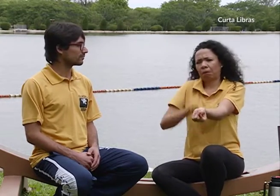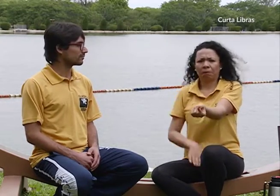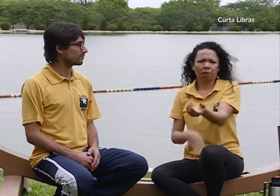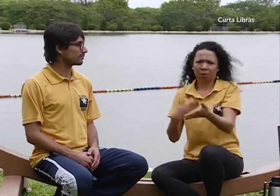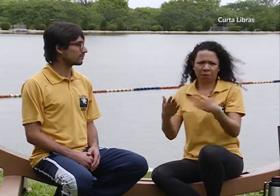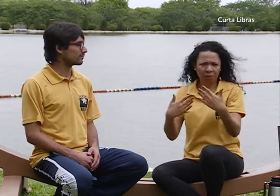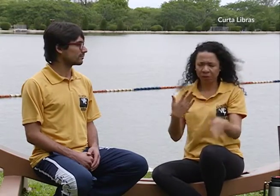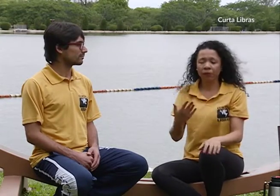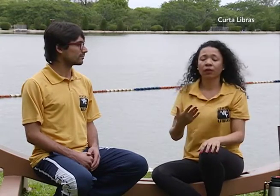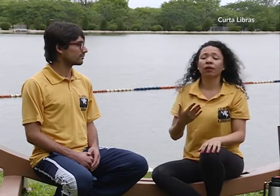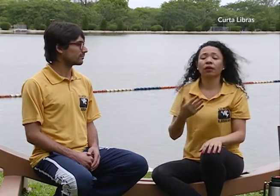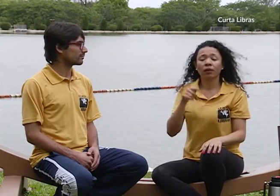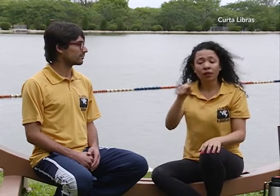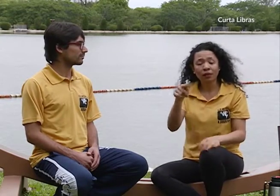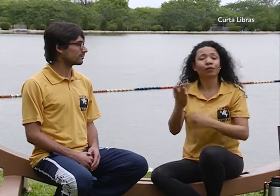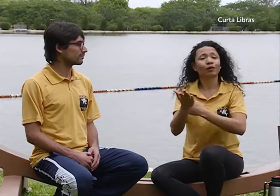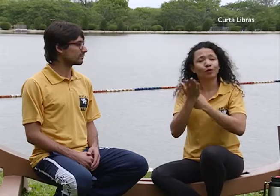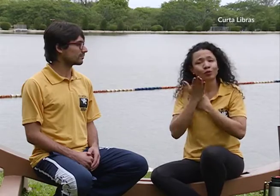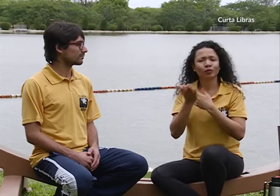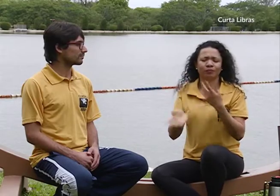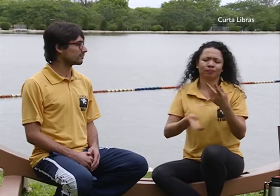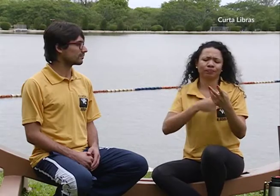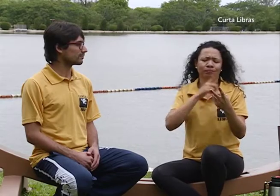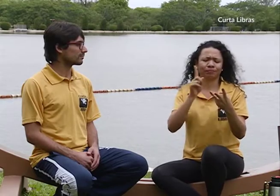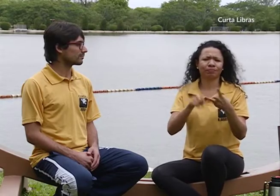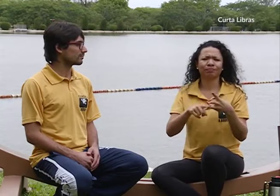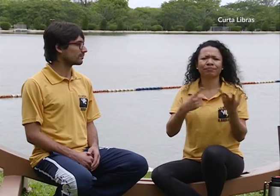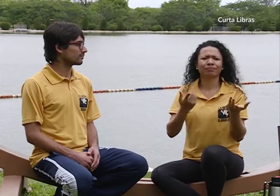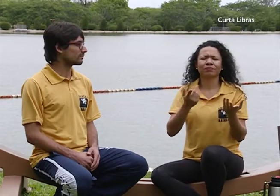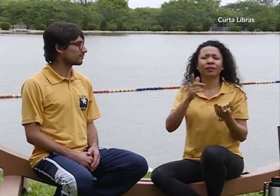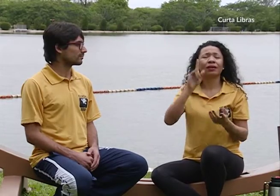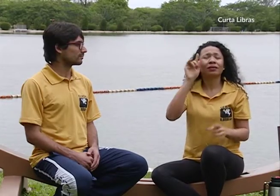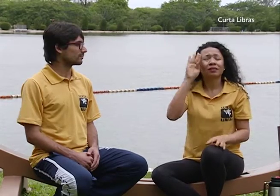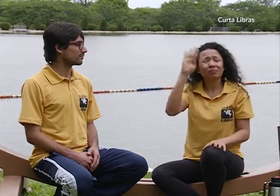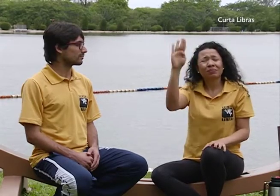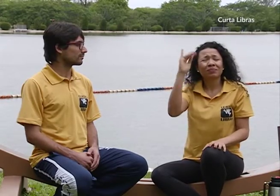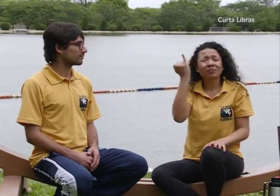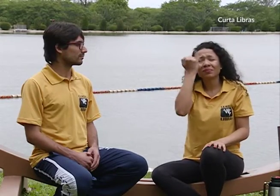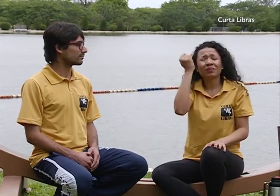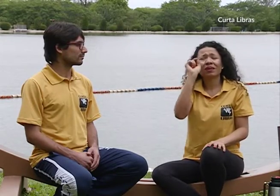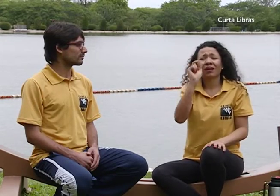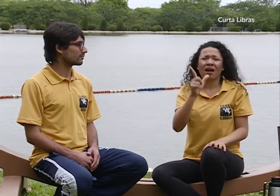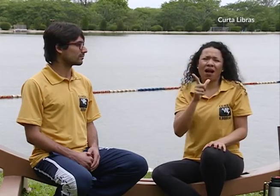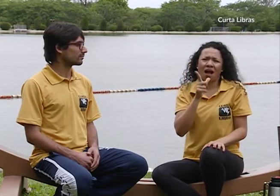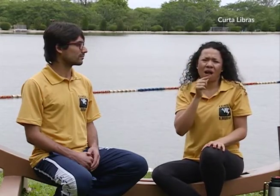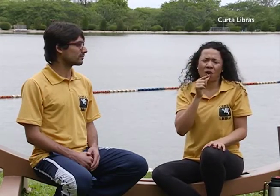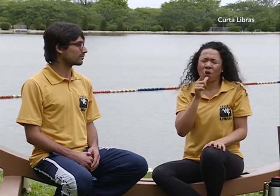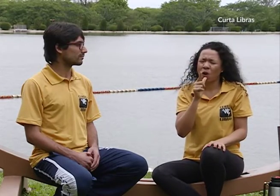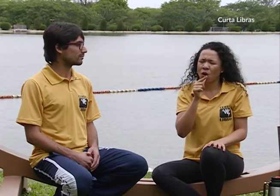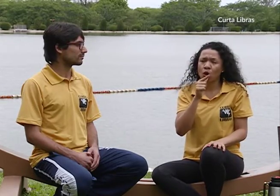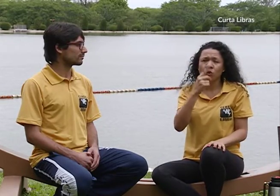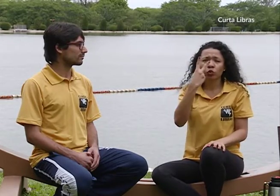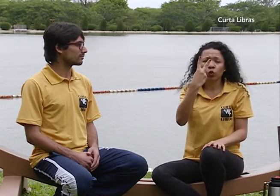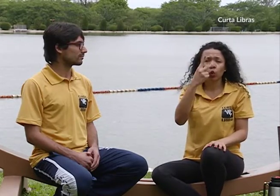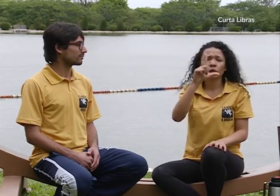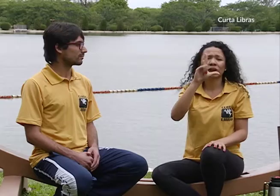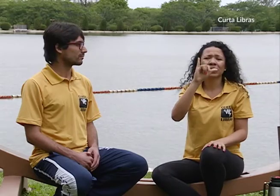sal rosa, que ajuda a reduzir a questão da pressão alta. E juntamente com essas dicas, tem